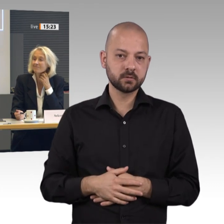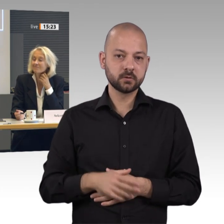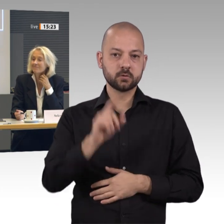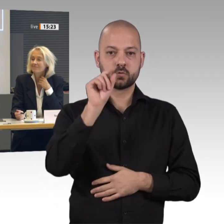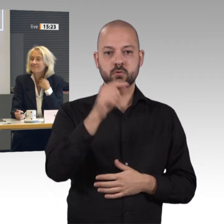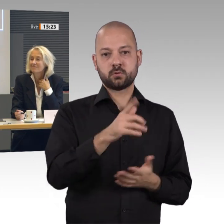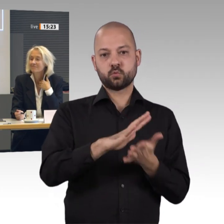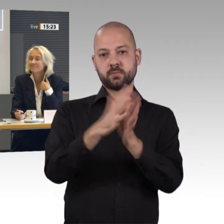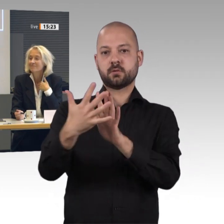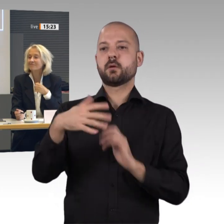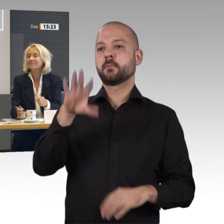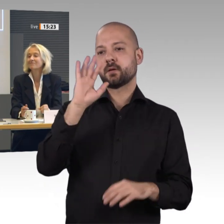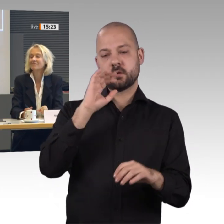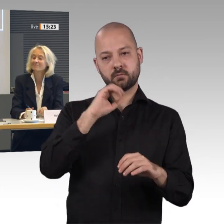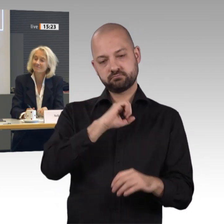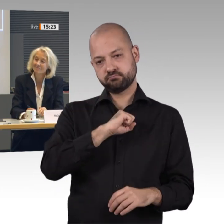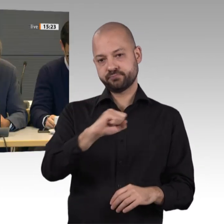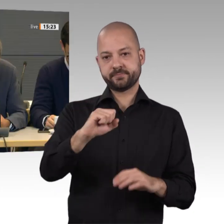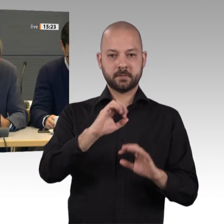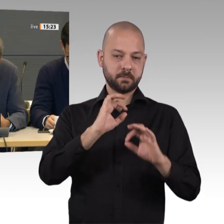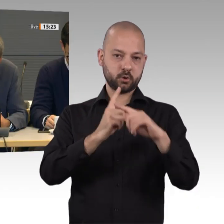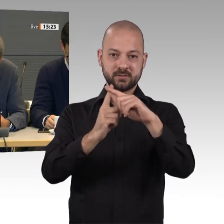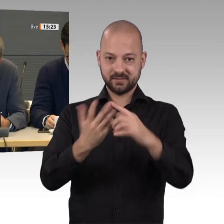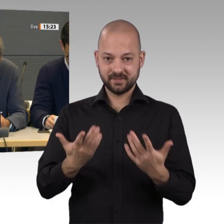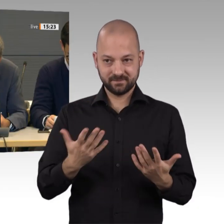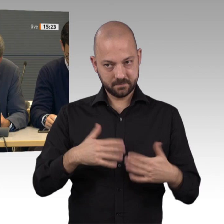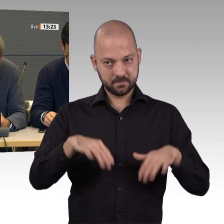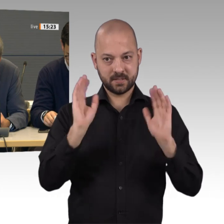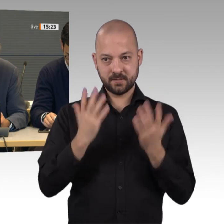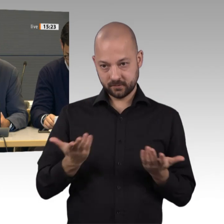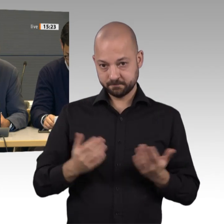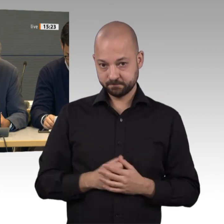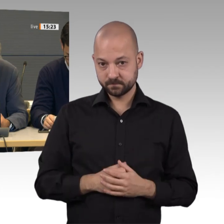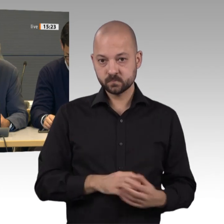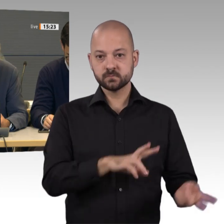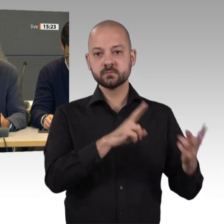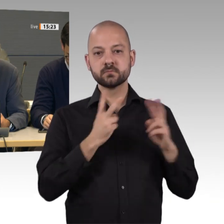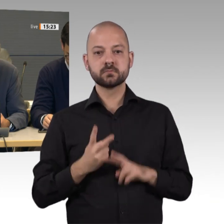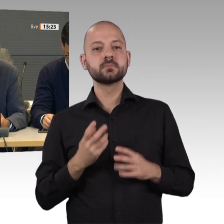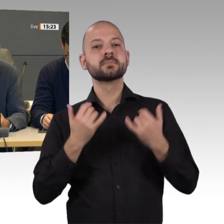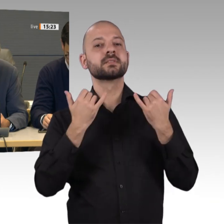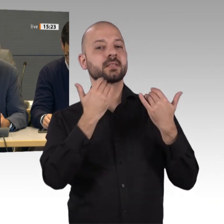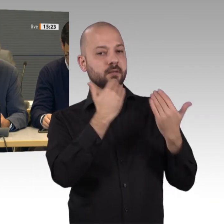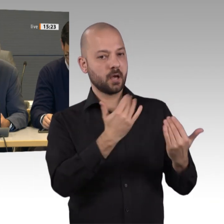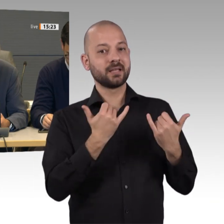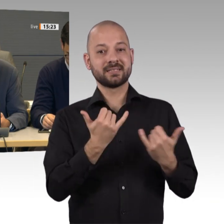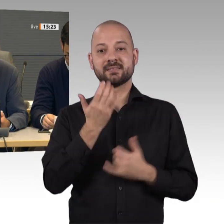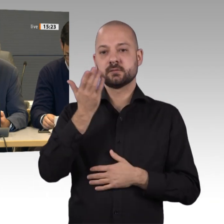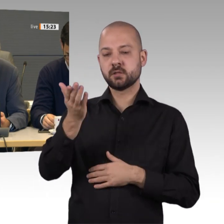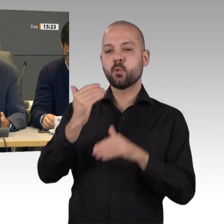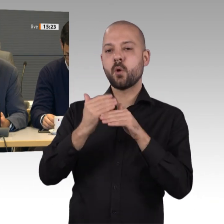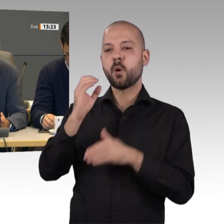Vielen Dank. Meine Frage richtet sich ebenfalls an die BAG WFBM und auch an die BAG